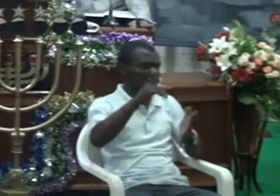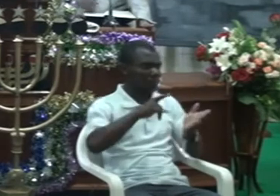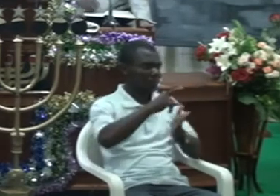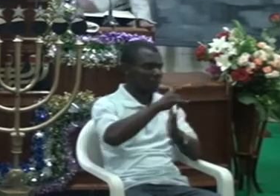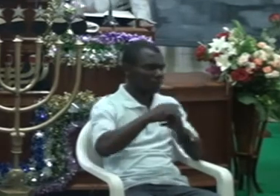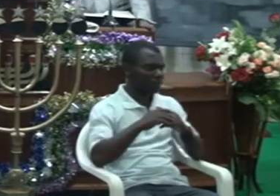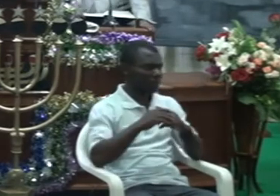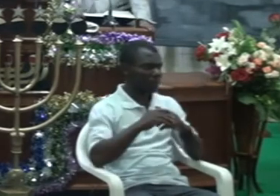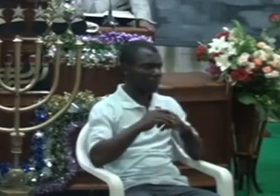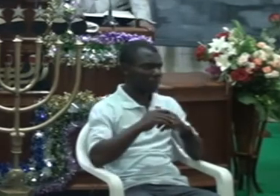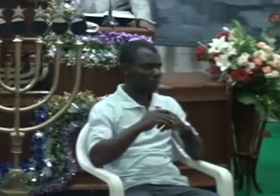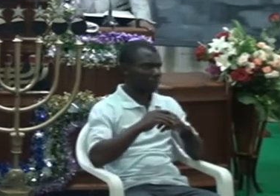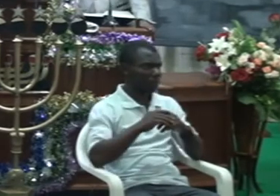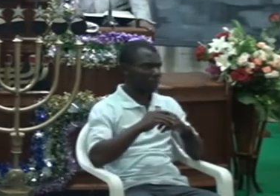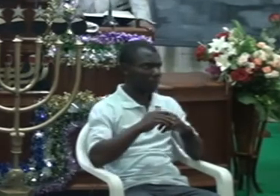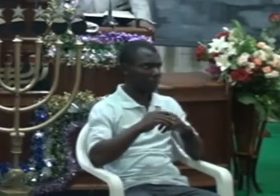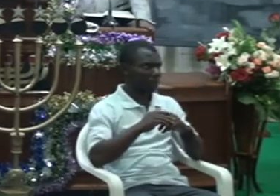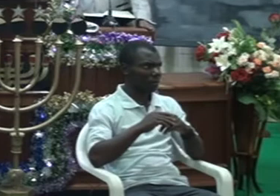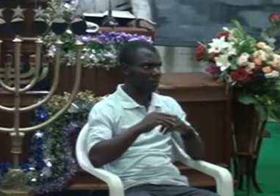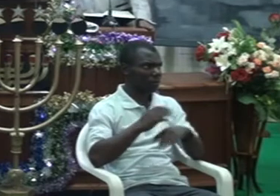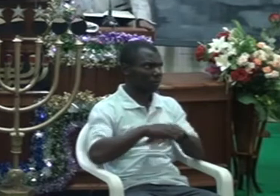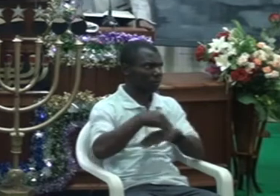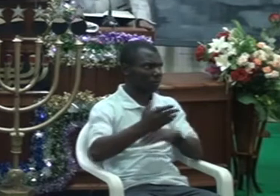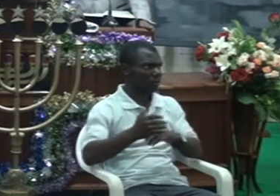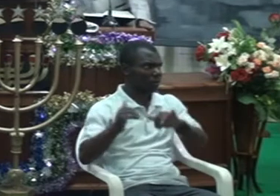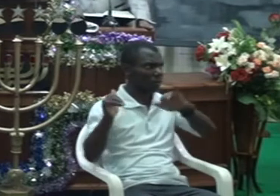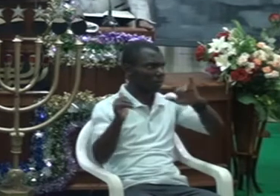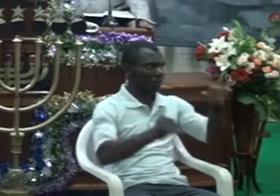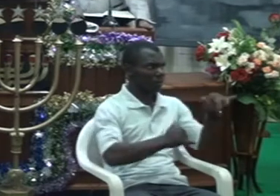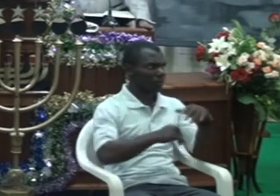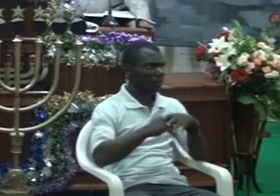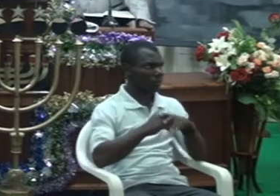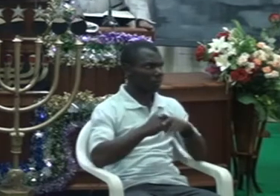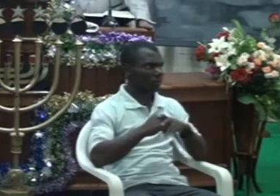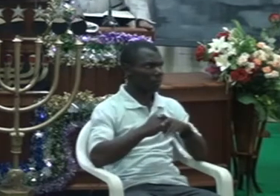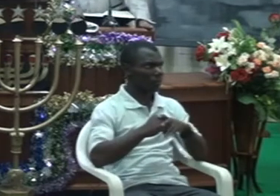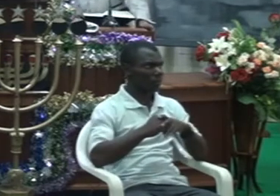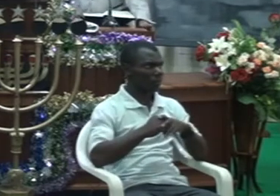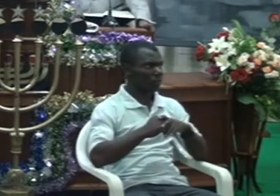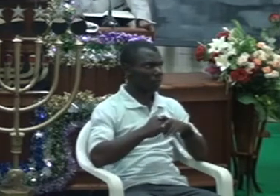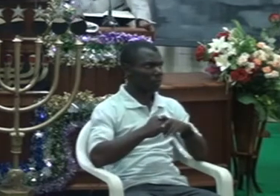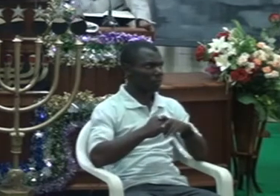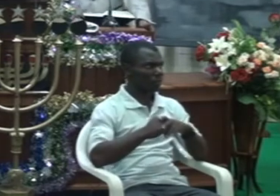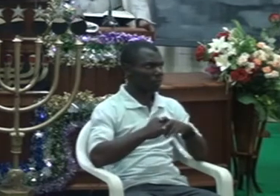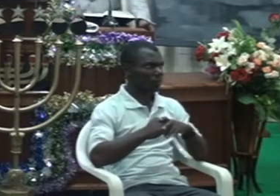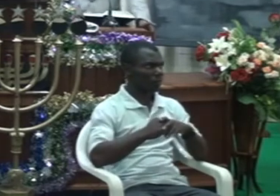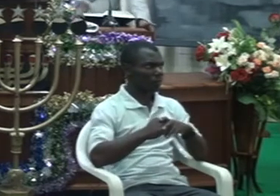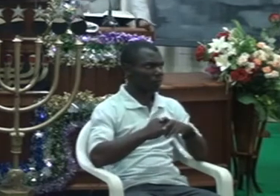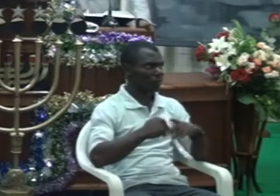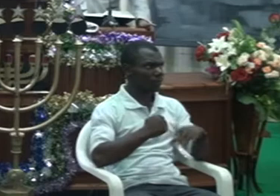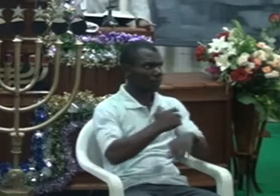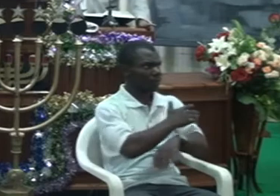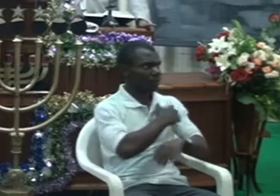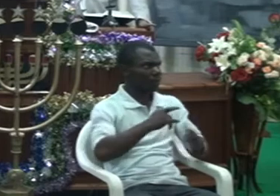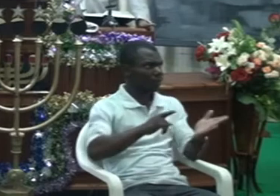l'air. Il n'a tout comme moi, ça jette en l'air. Il n'a pas exemple pour le coup ville. Et l'avion va se jeter